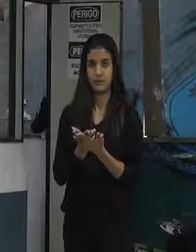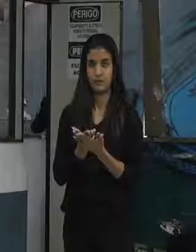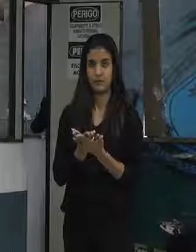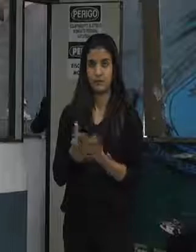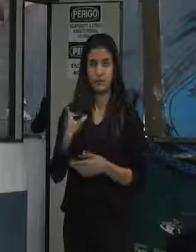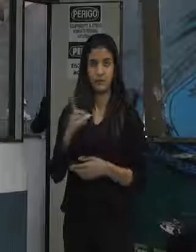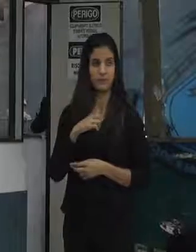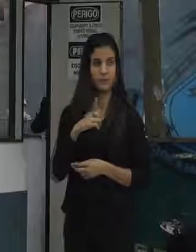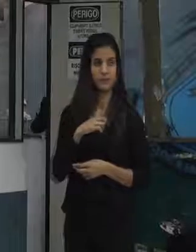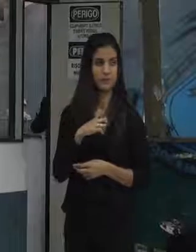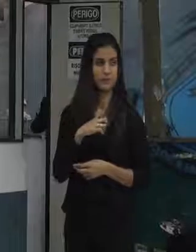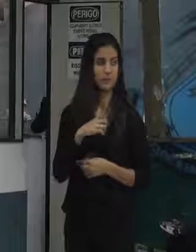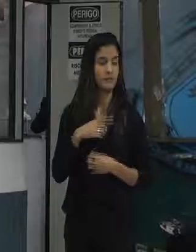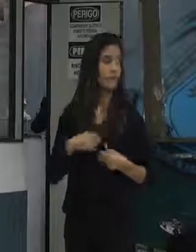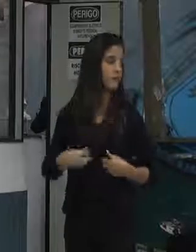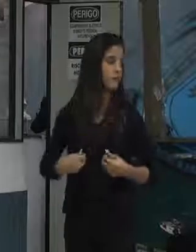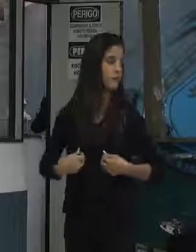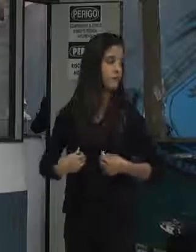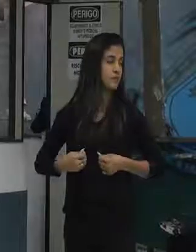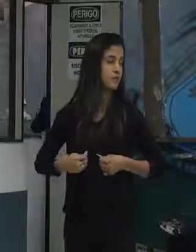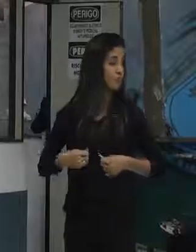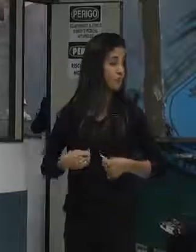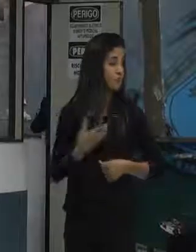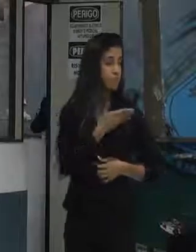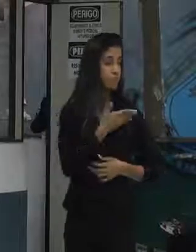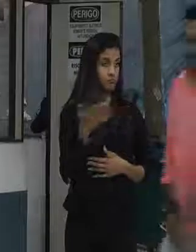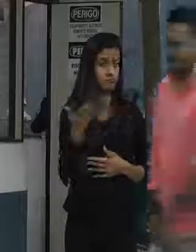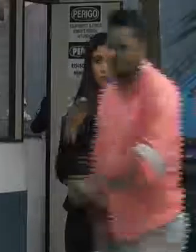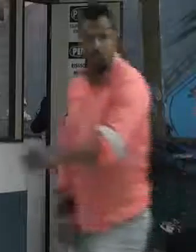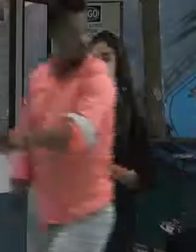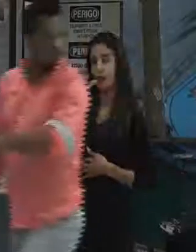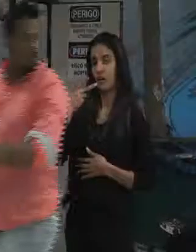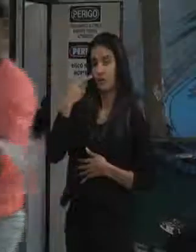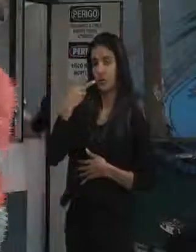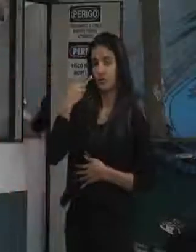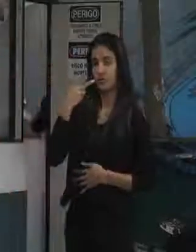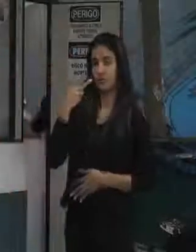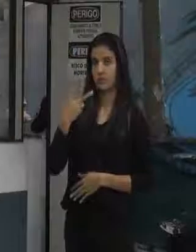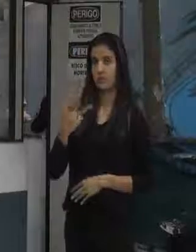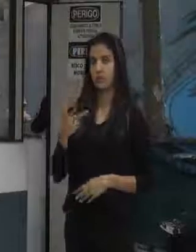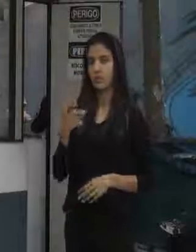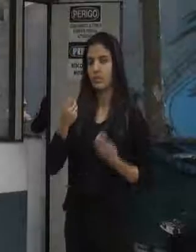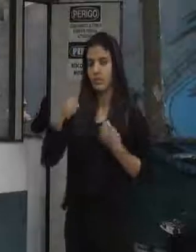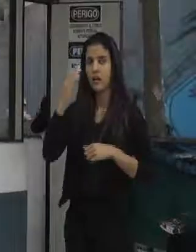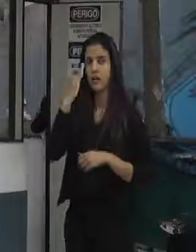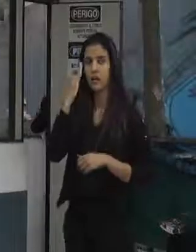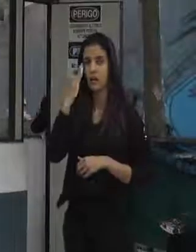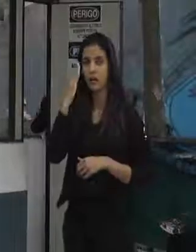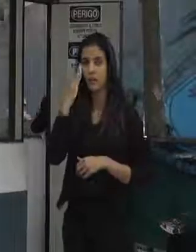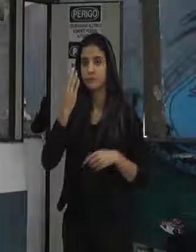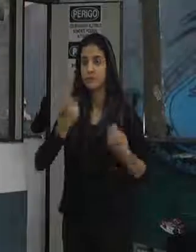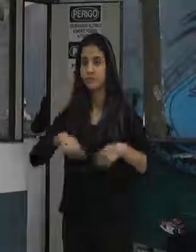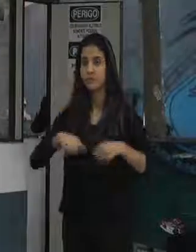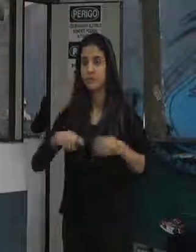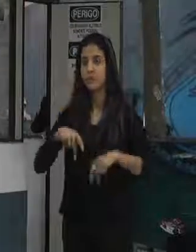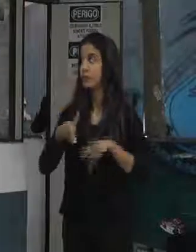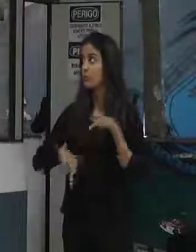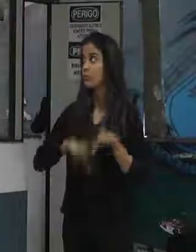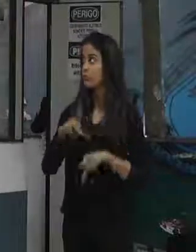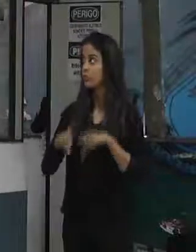que vossas excelências entendeu a necessidade não só da comunidade, como